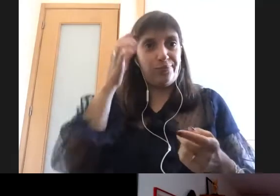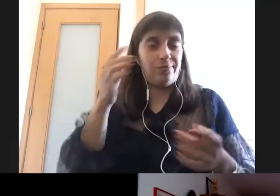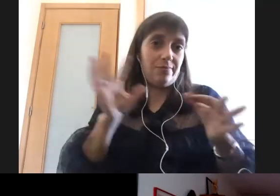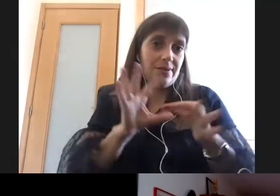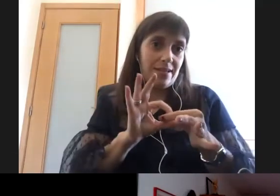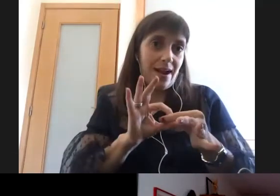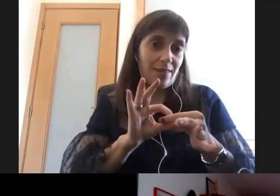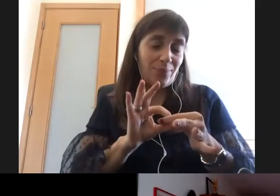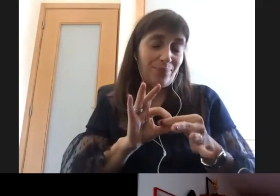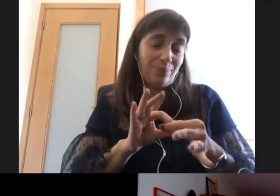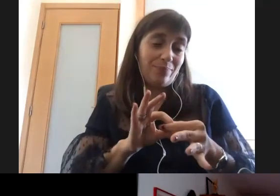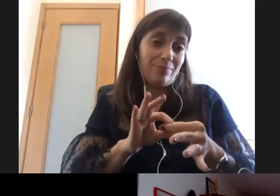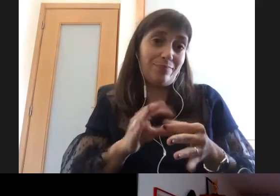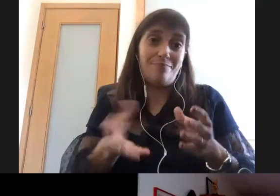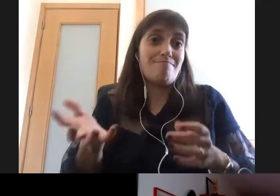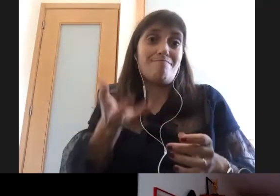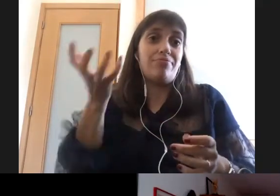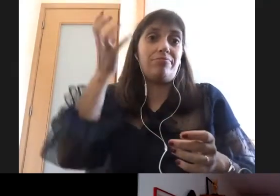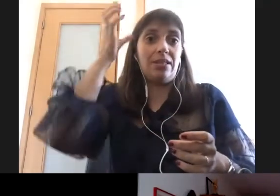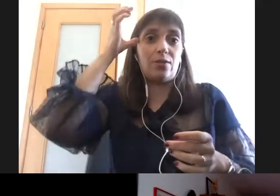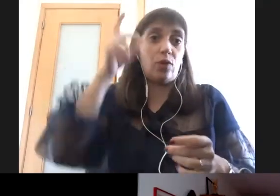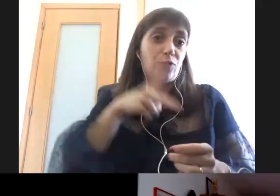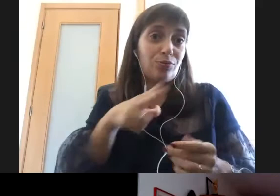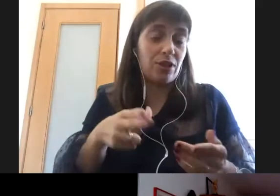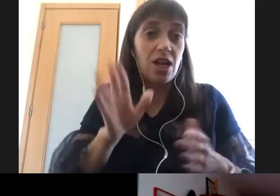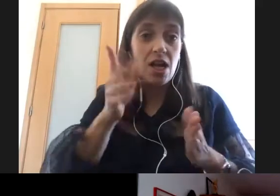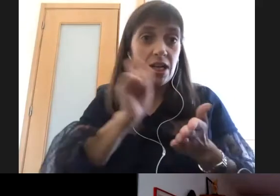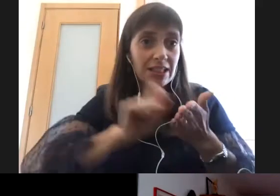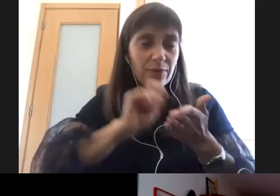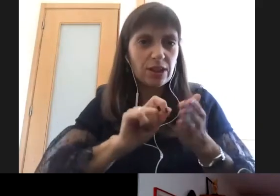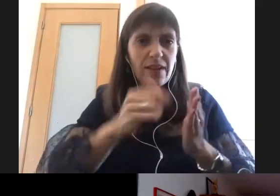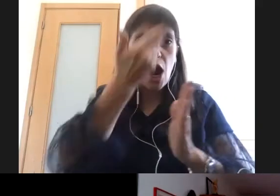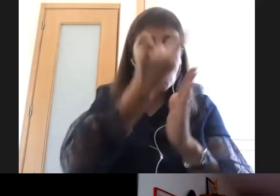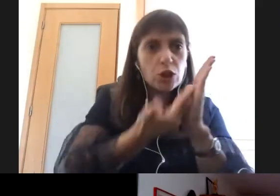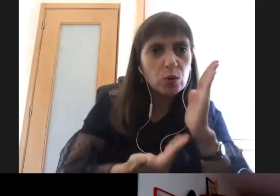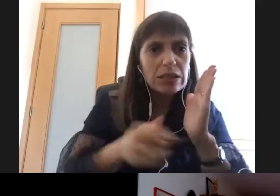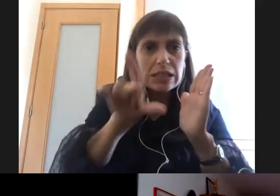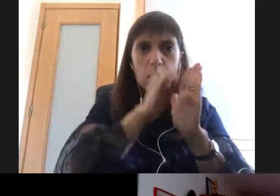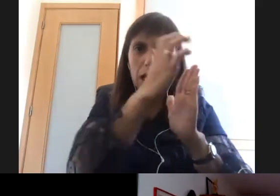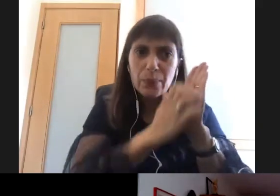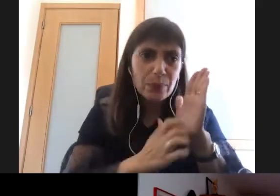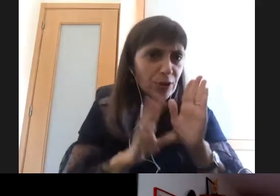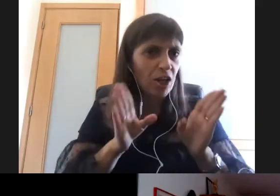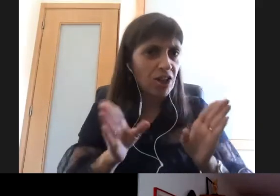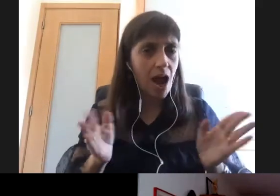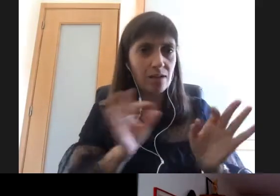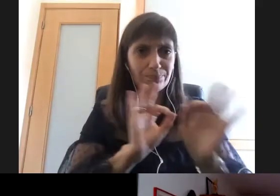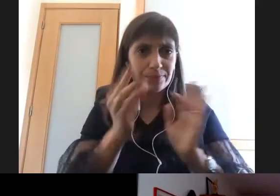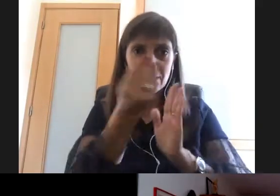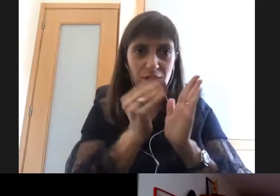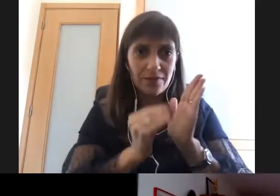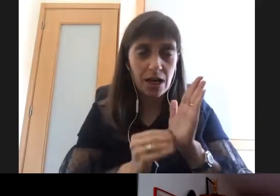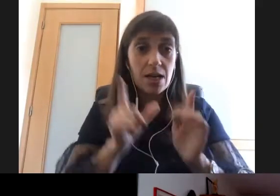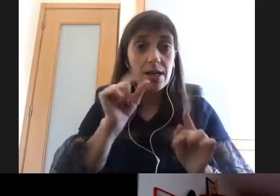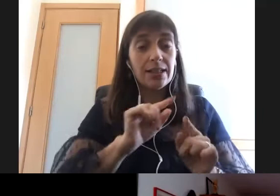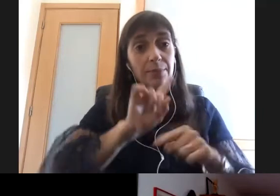que eram alguns dos melhores intelectuais portugueses, que já estavam escrevendo Constituição, já estavam escrevendo Código de Leis, e os dragões de